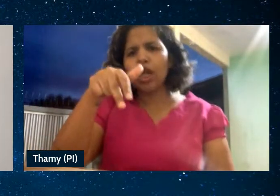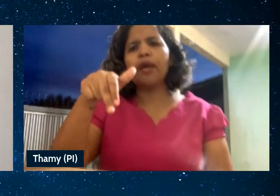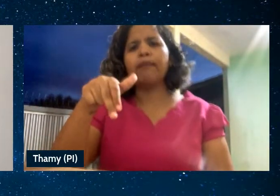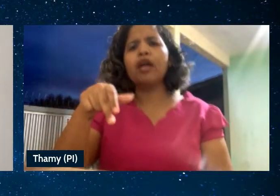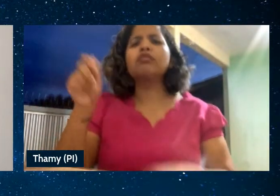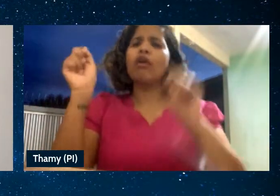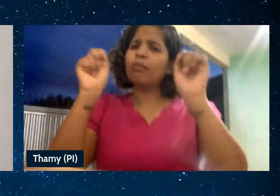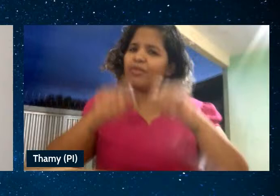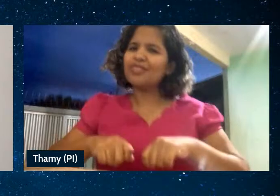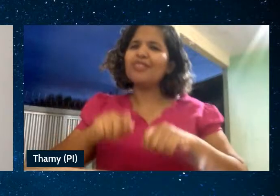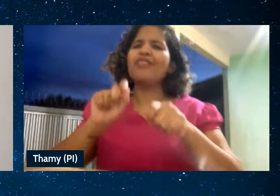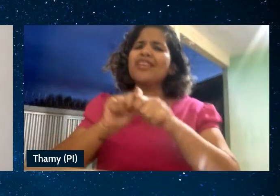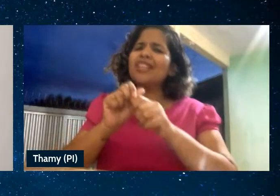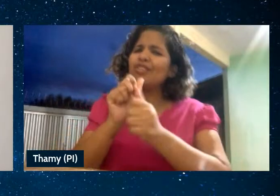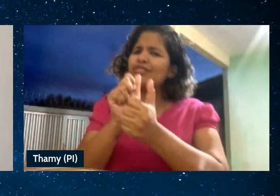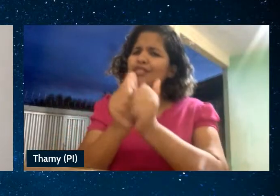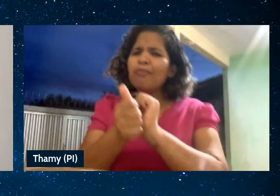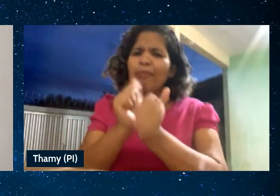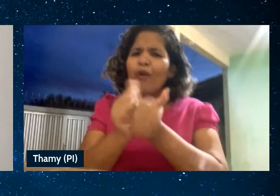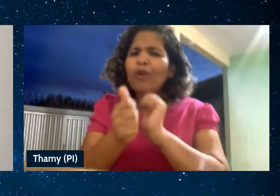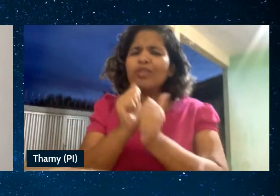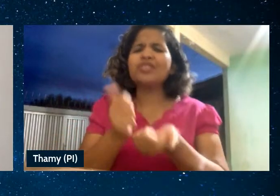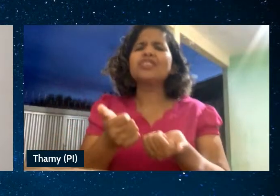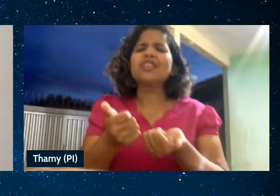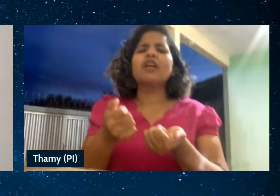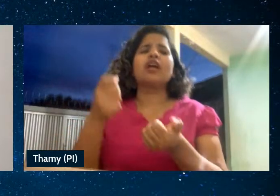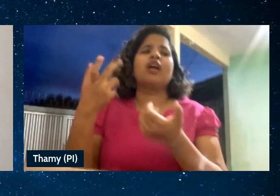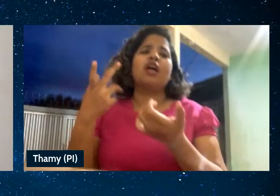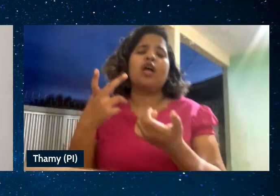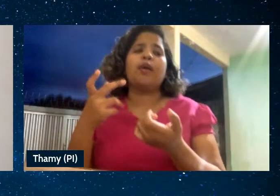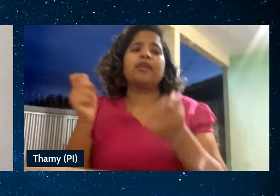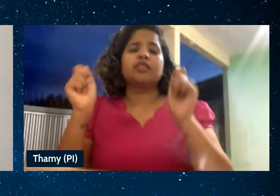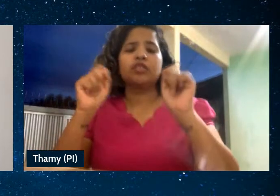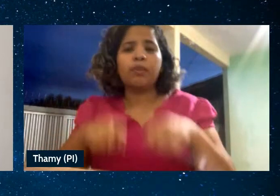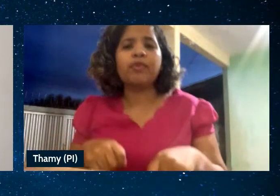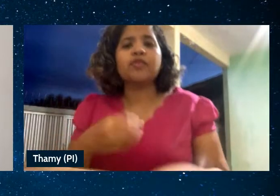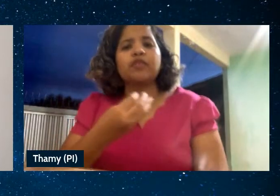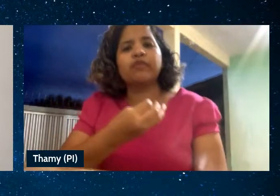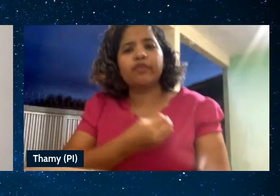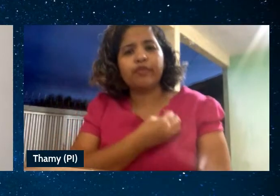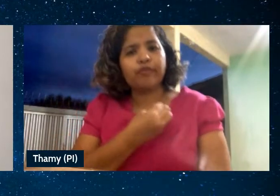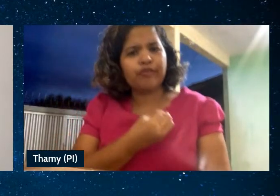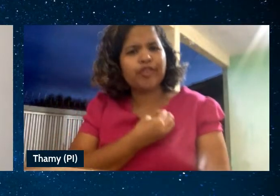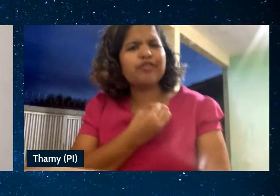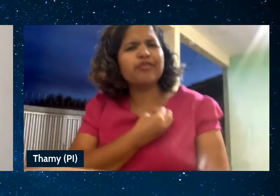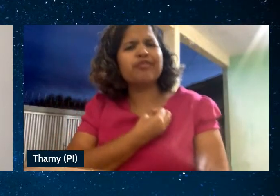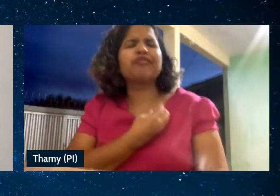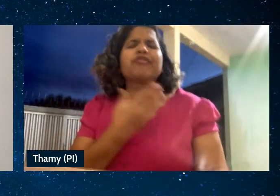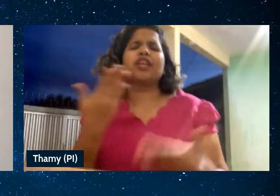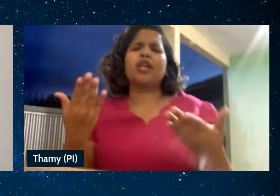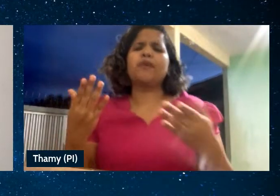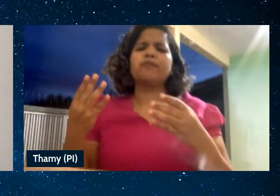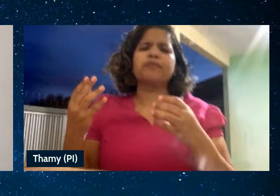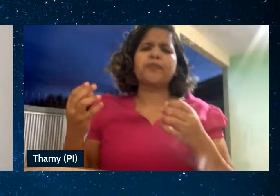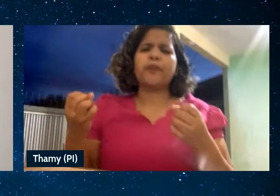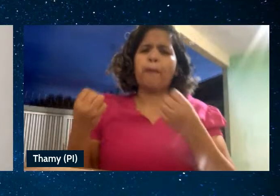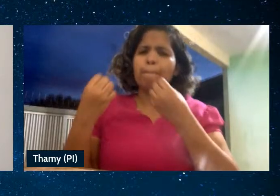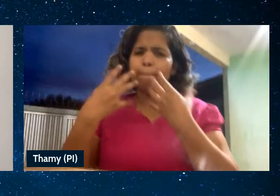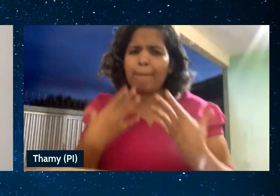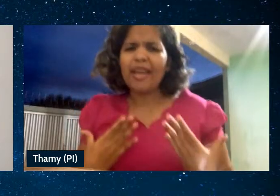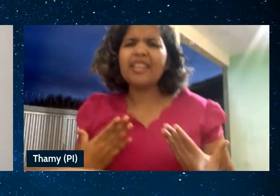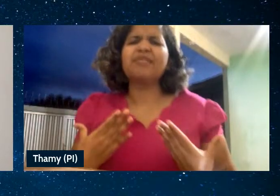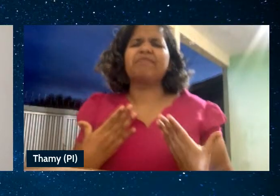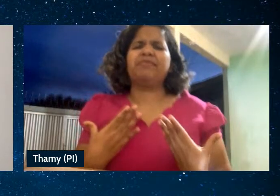vagar né para que a gente possa viver de modo assim mais programado né de forma que a